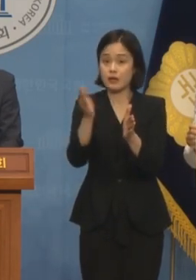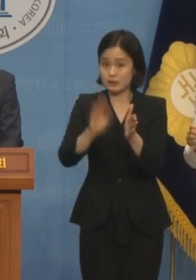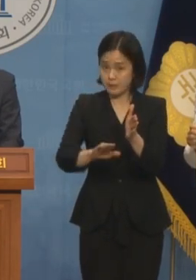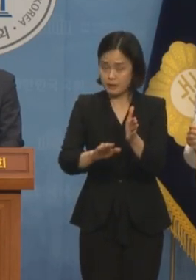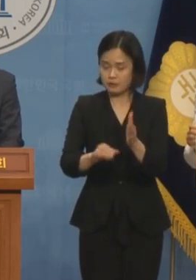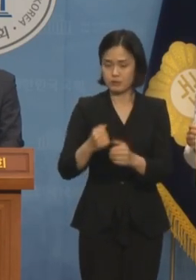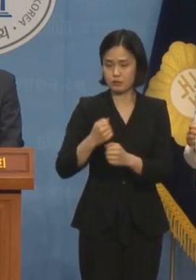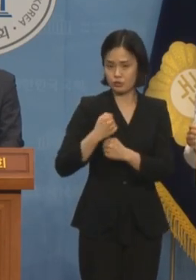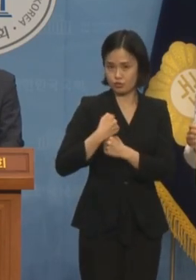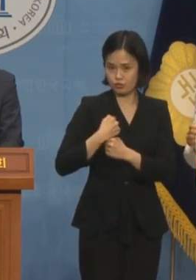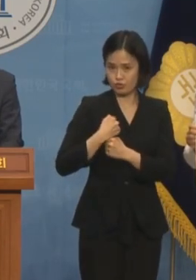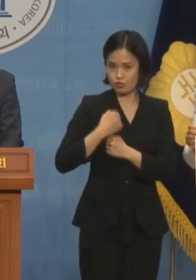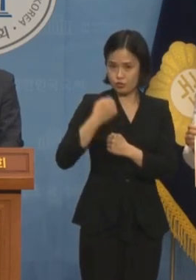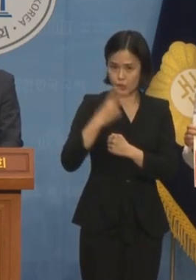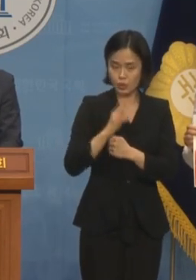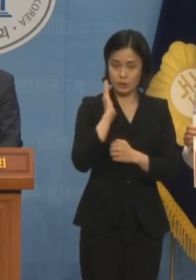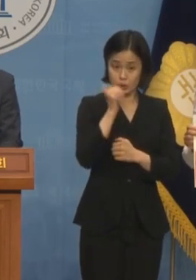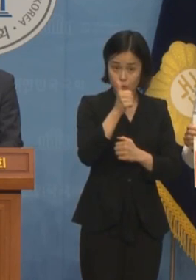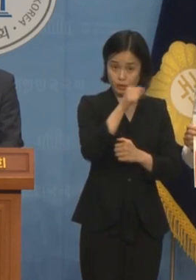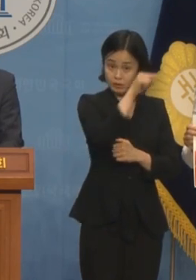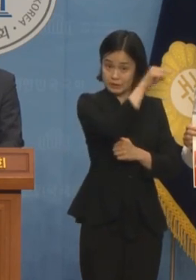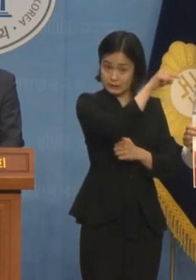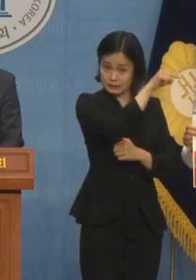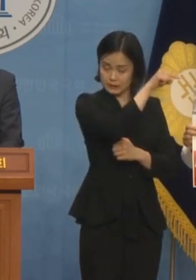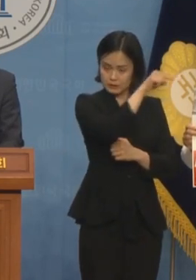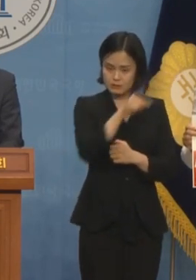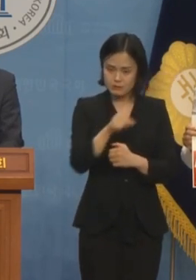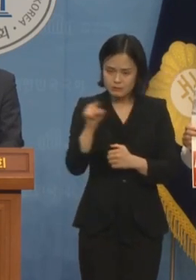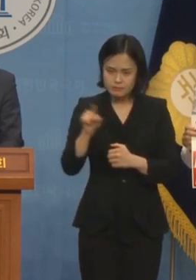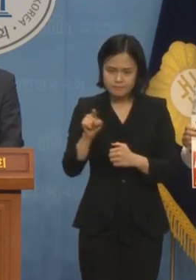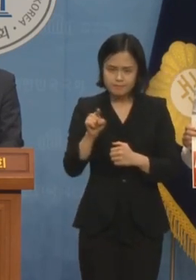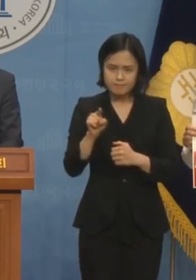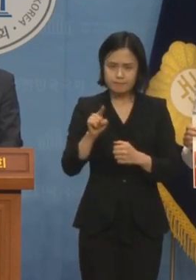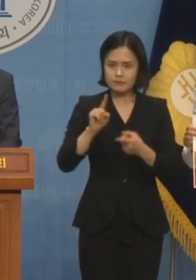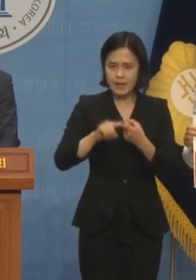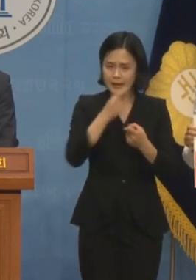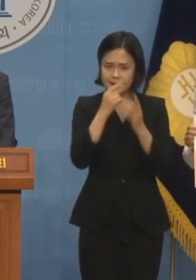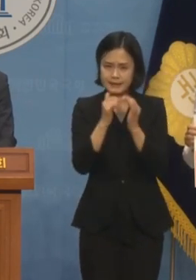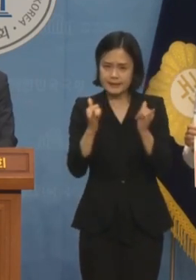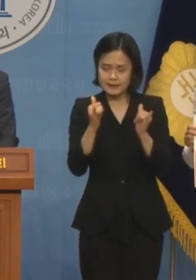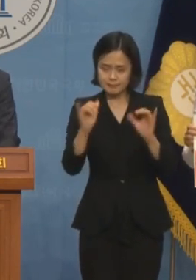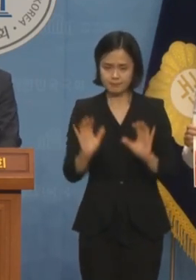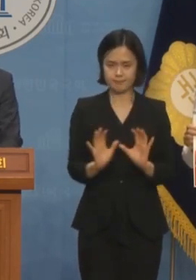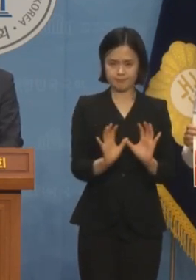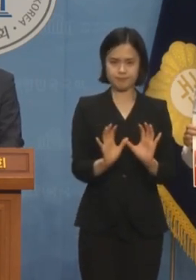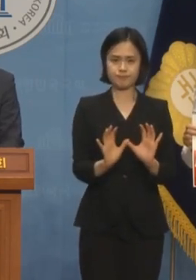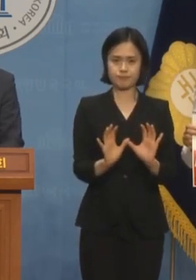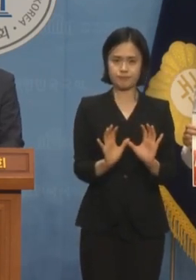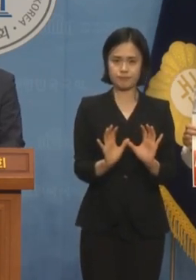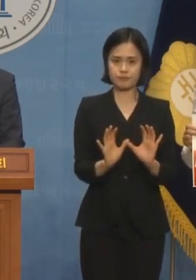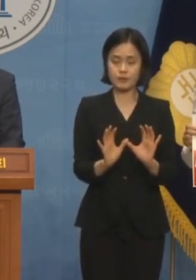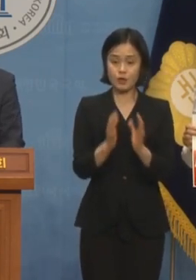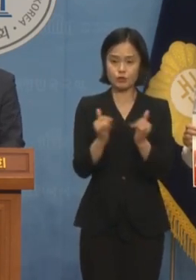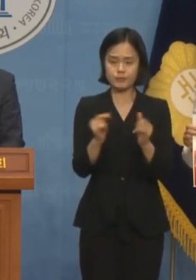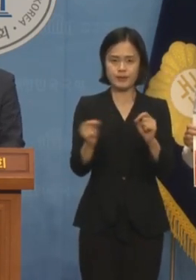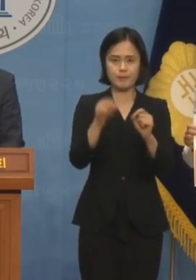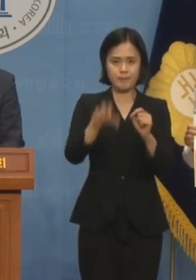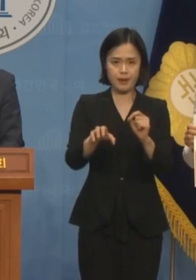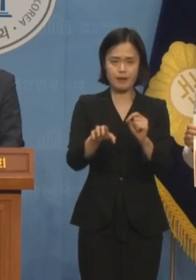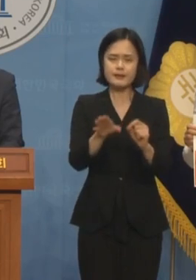대통령실 수사외압 핵심 의혹 당사자인 증인들이 국민 앞에 속 시원히 진실을 말할 수 있도록